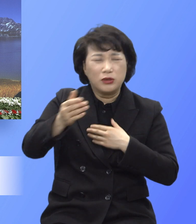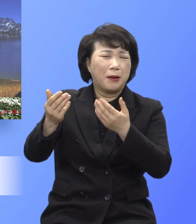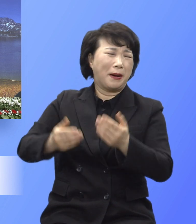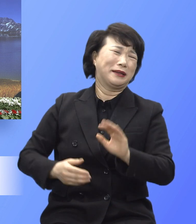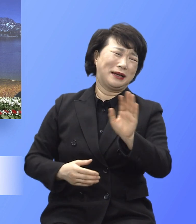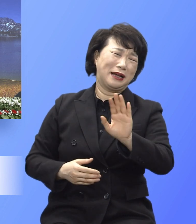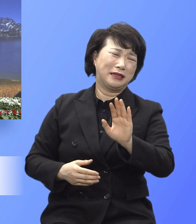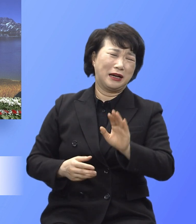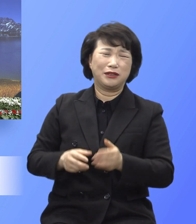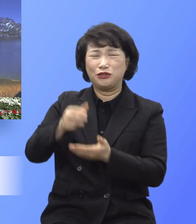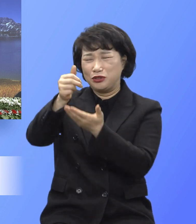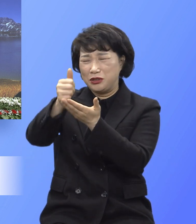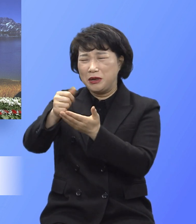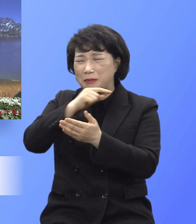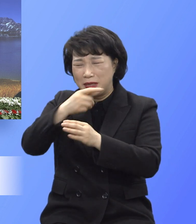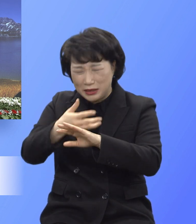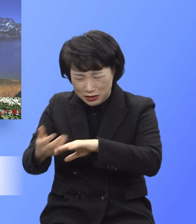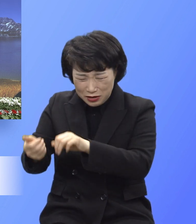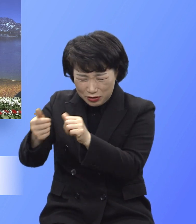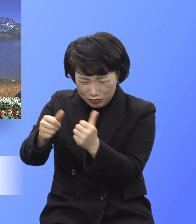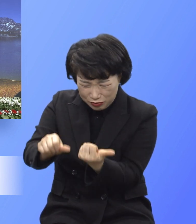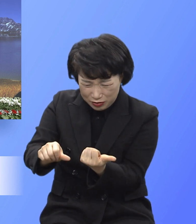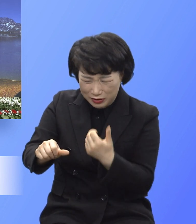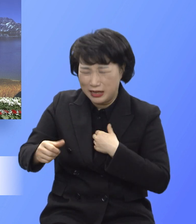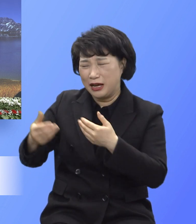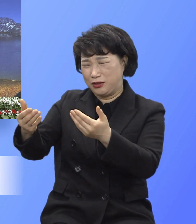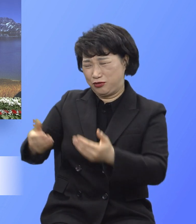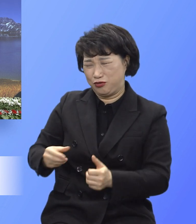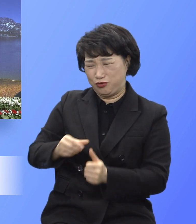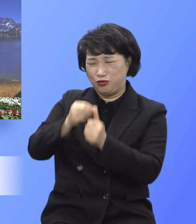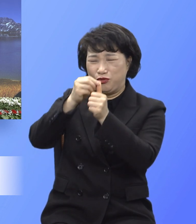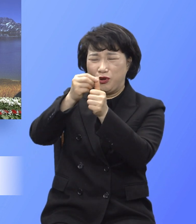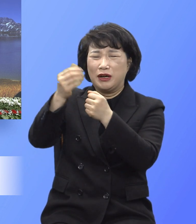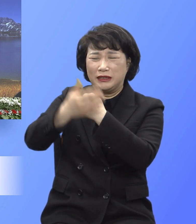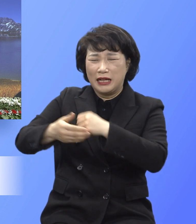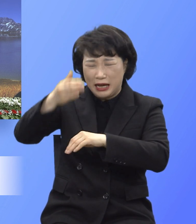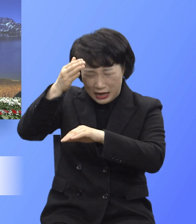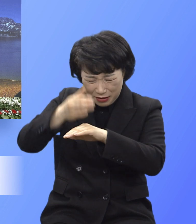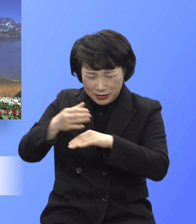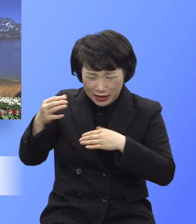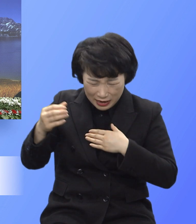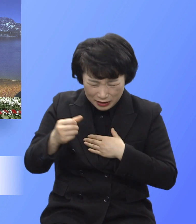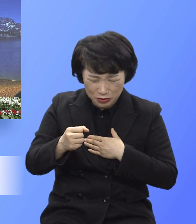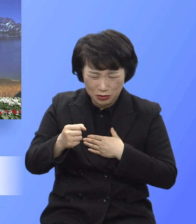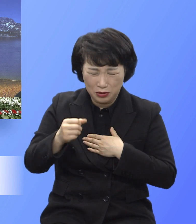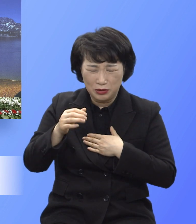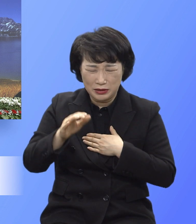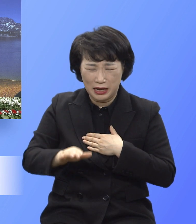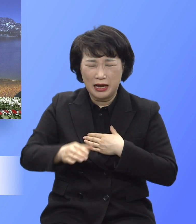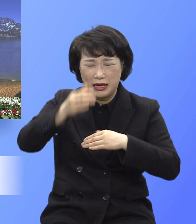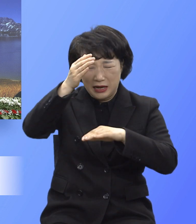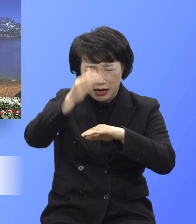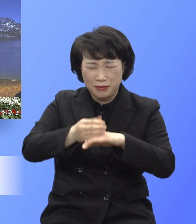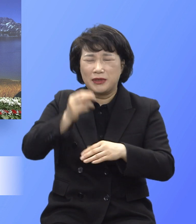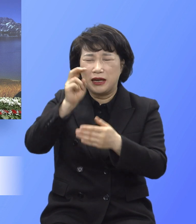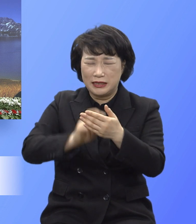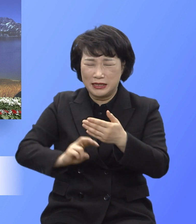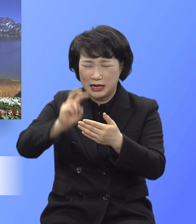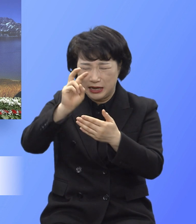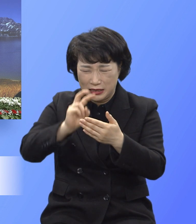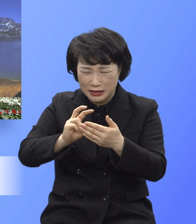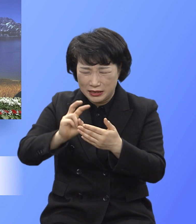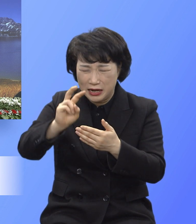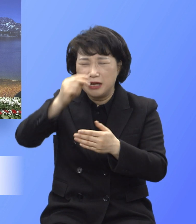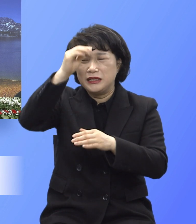아니라 주님이 쏟아서 주신 구원의 은혜 감격으로 감사와